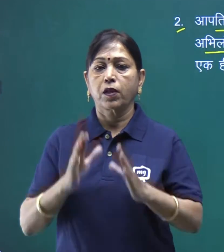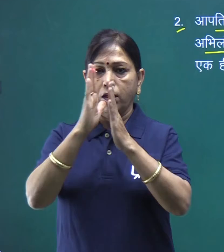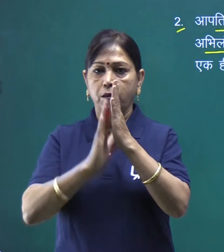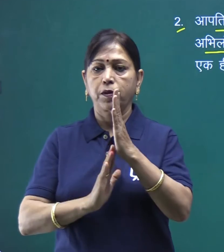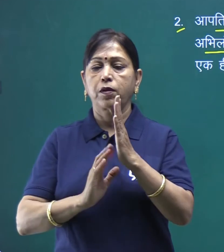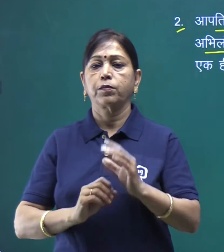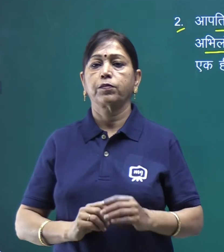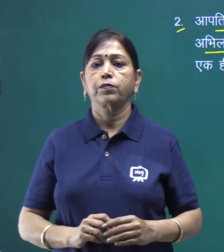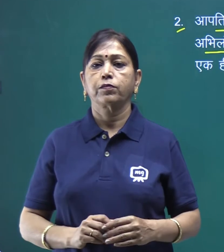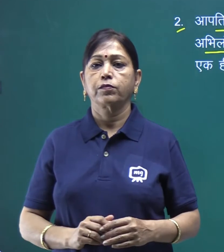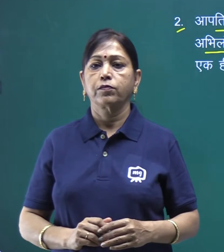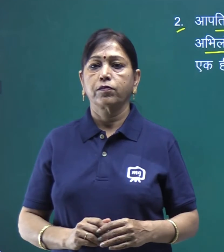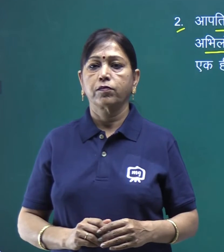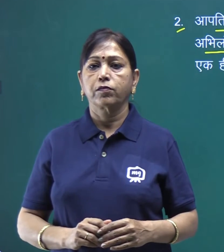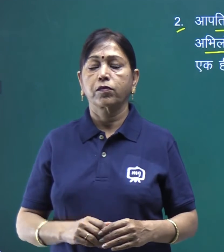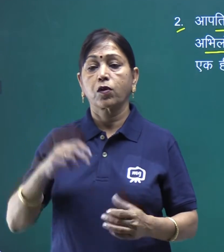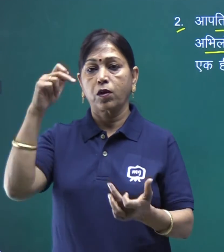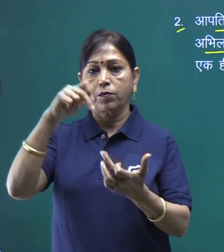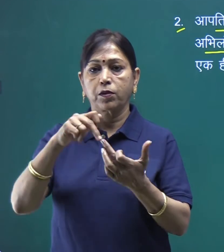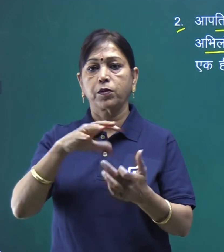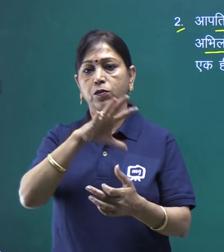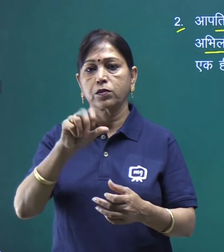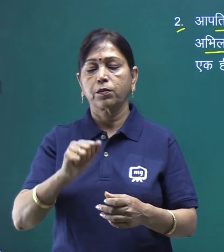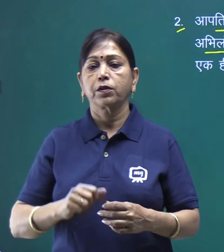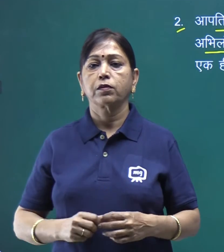अभिलंब और आपतन बिंदु सभी